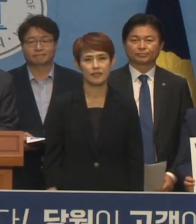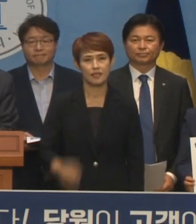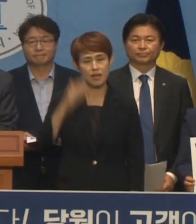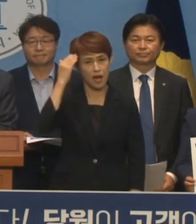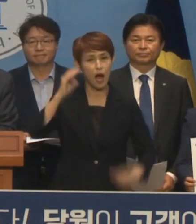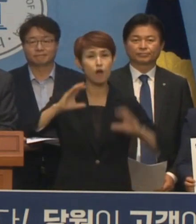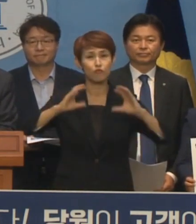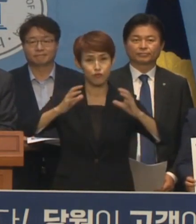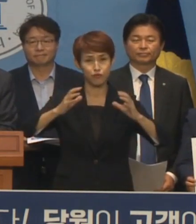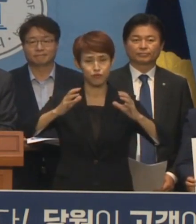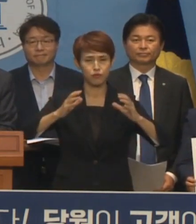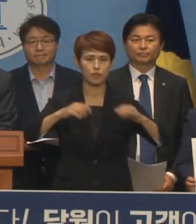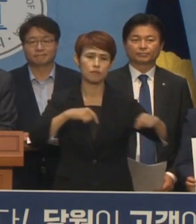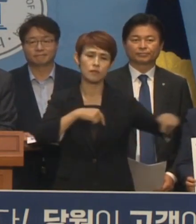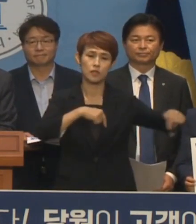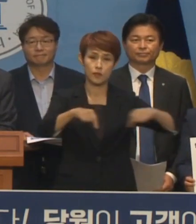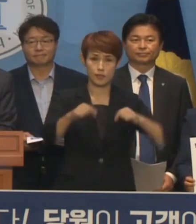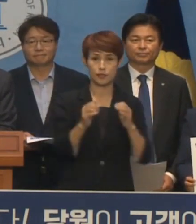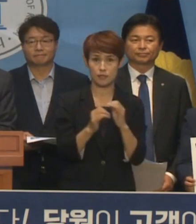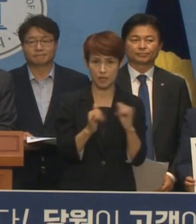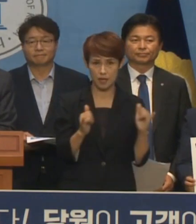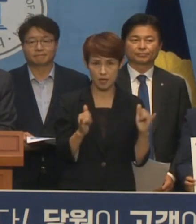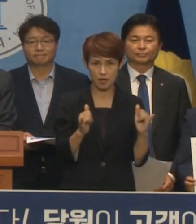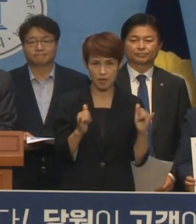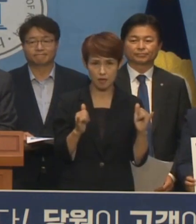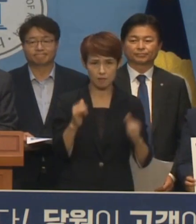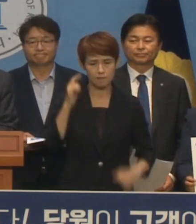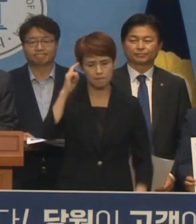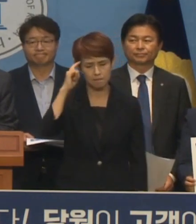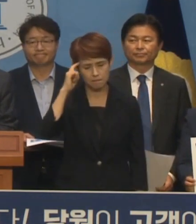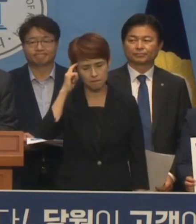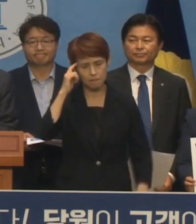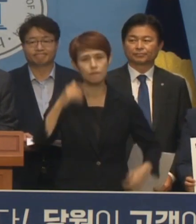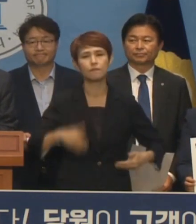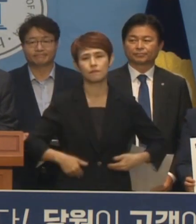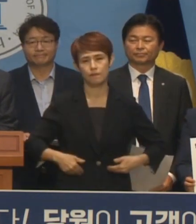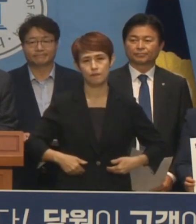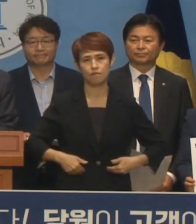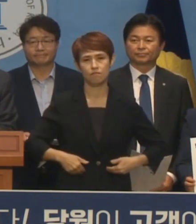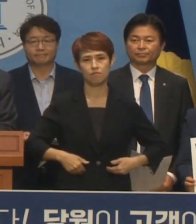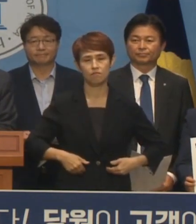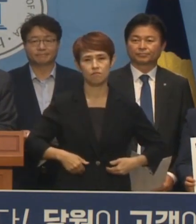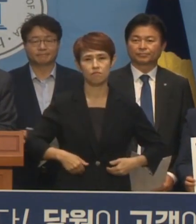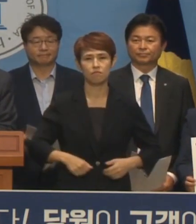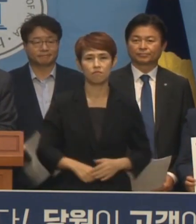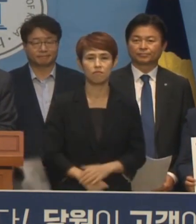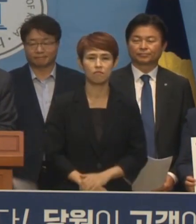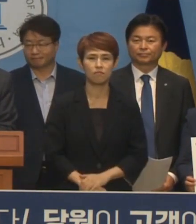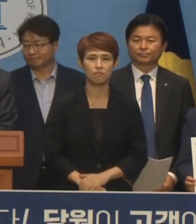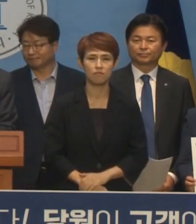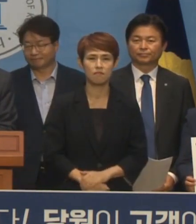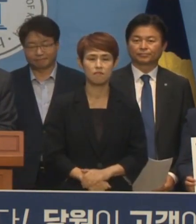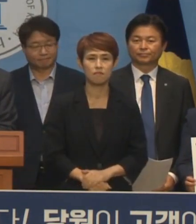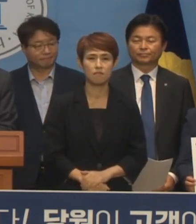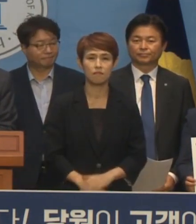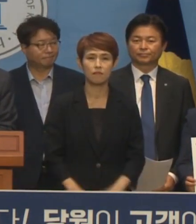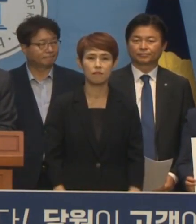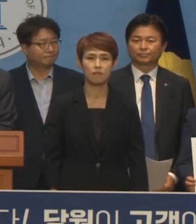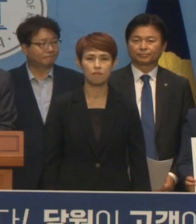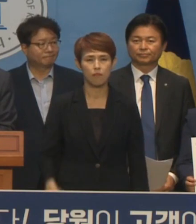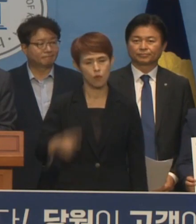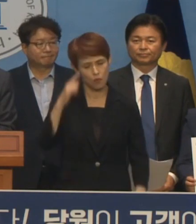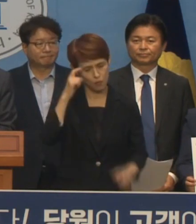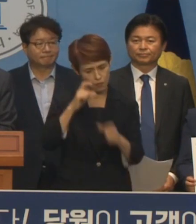대한민국에서 정치를 하는 사람이라면 생각해 봐야 합니다. 여야의 탄핵에 대한 입장을 떠나서